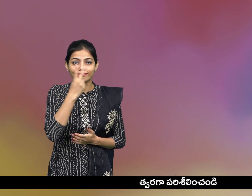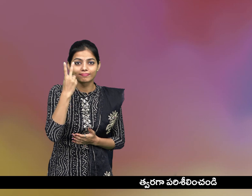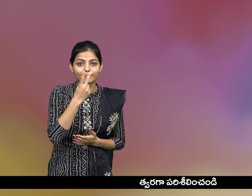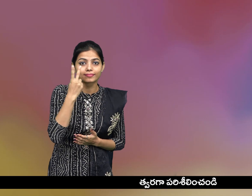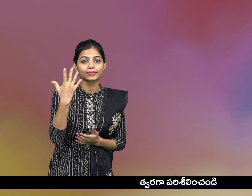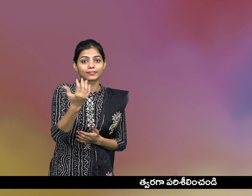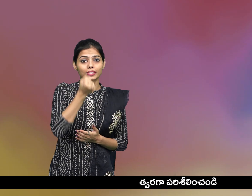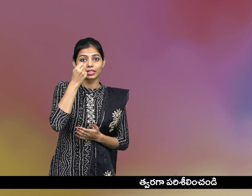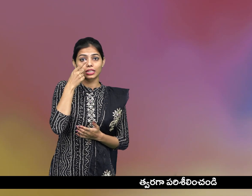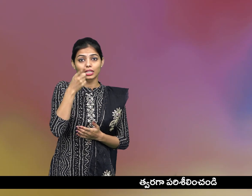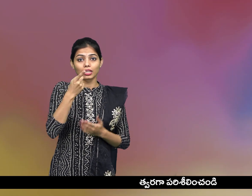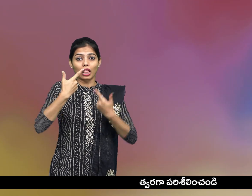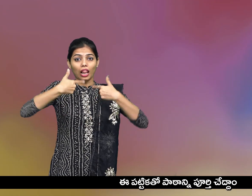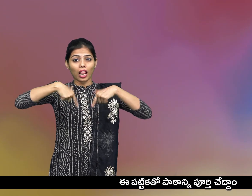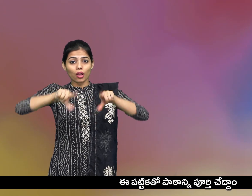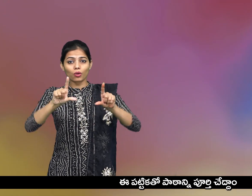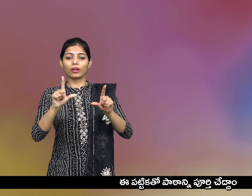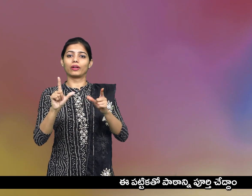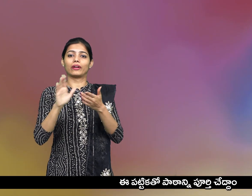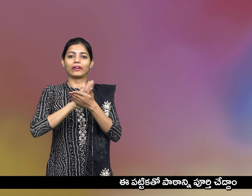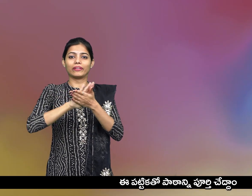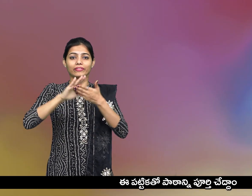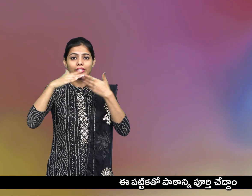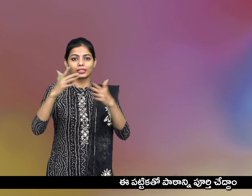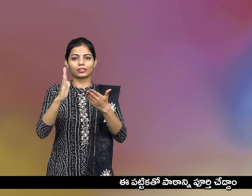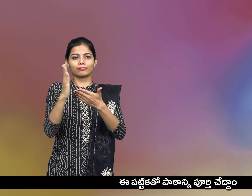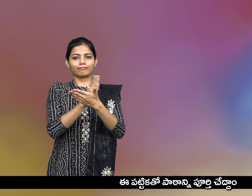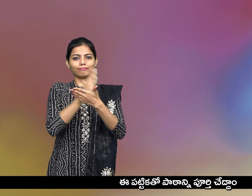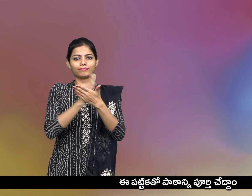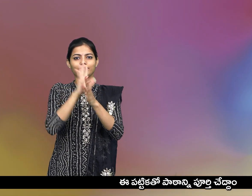త్వరగా పరిశీలించండి. ఈ పట్టికతో పాఠాన్ని పూర్తి చేద్దాం.